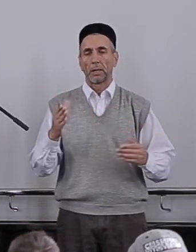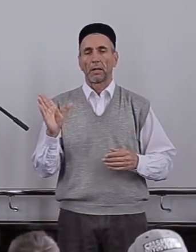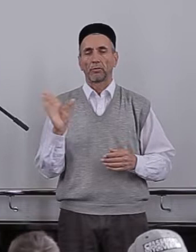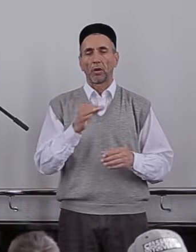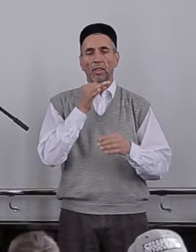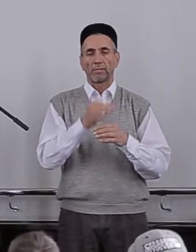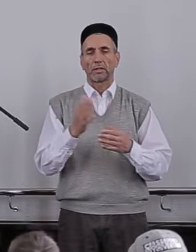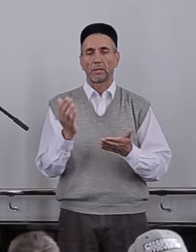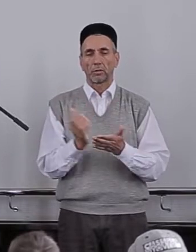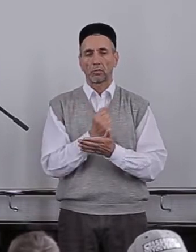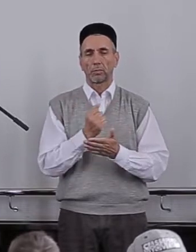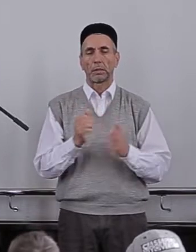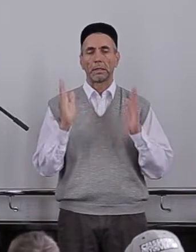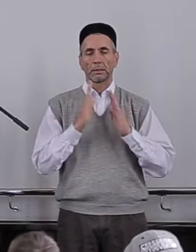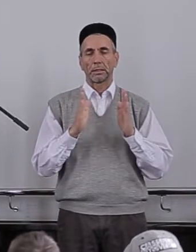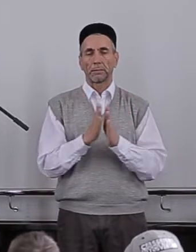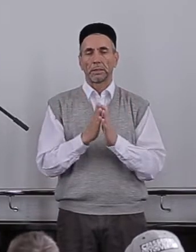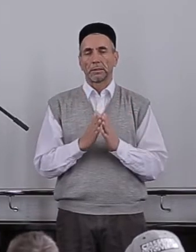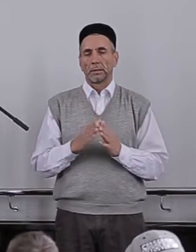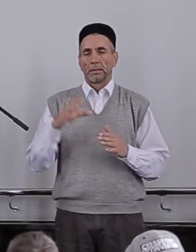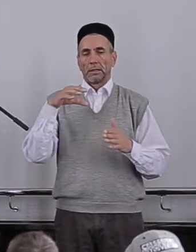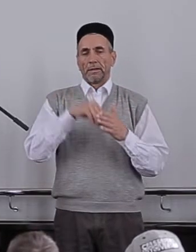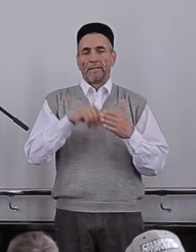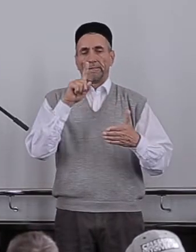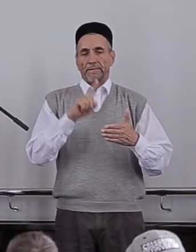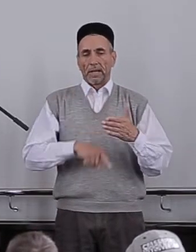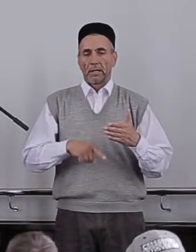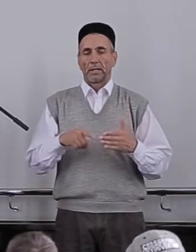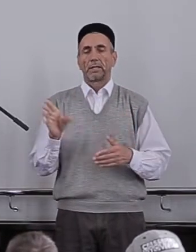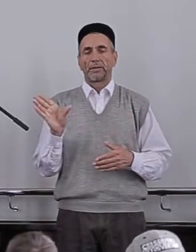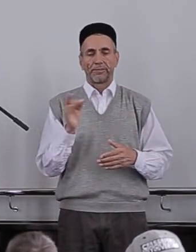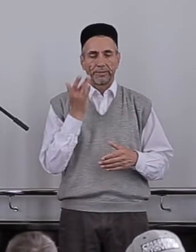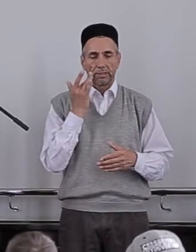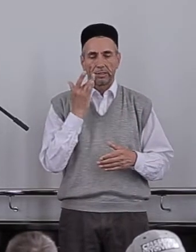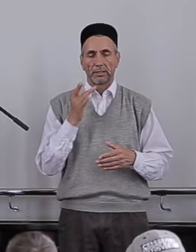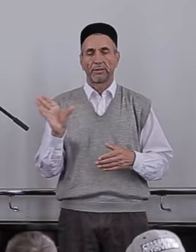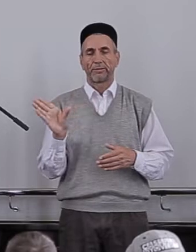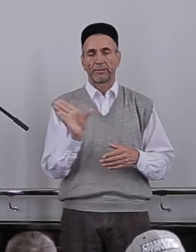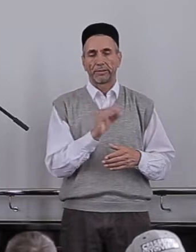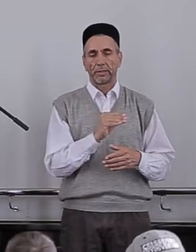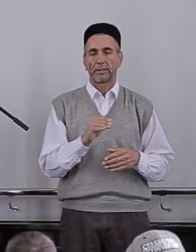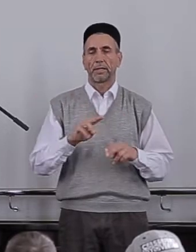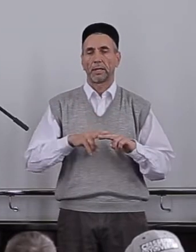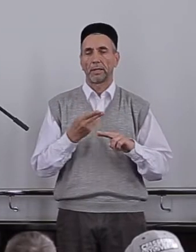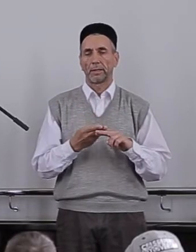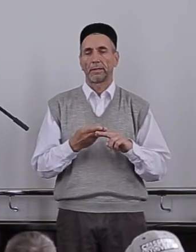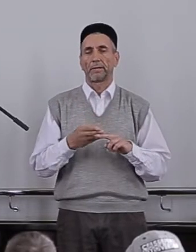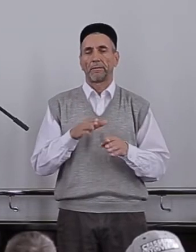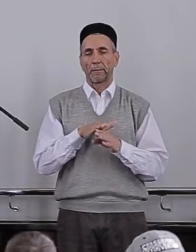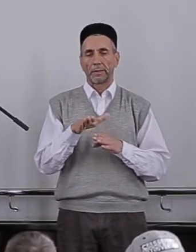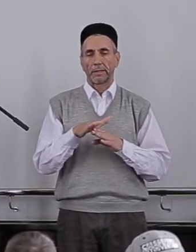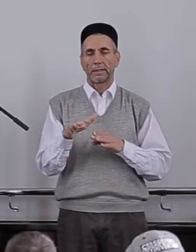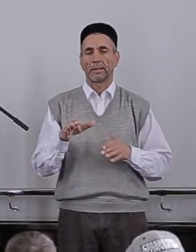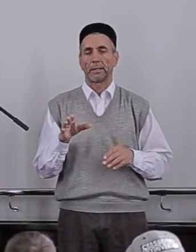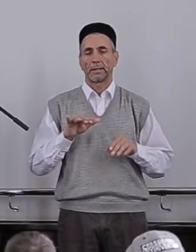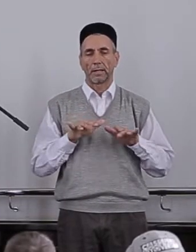vümen İslam dini her bir gamelge, her bir niyetke, her